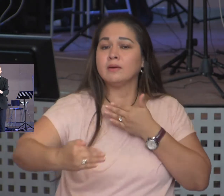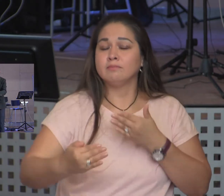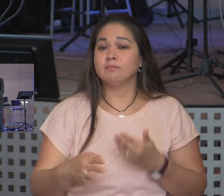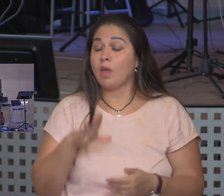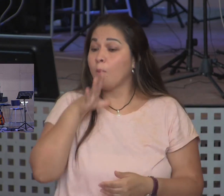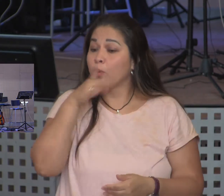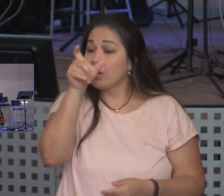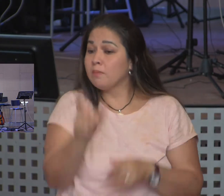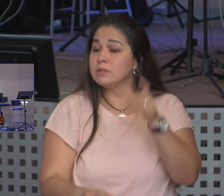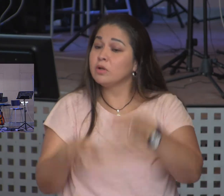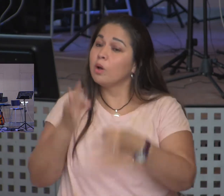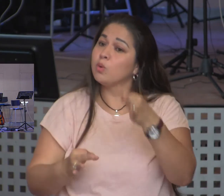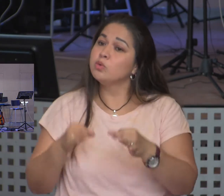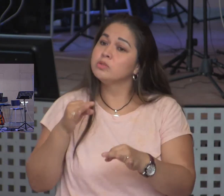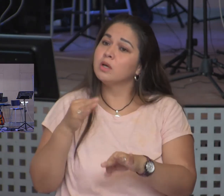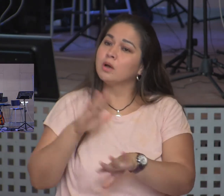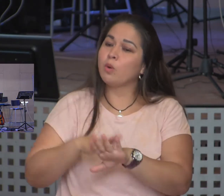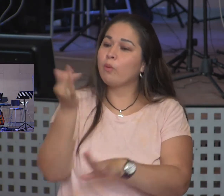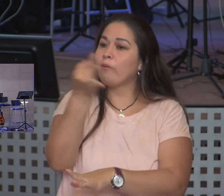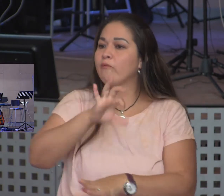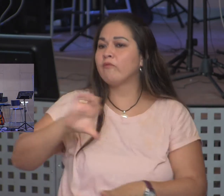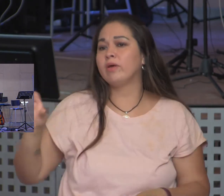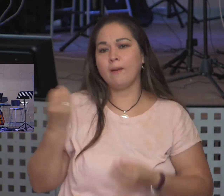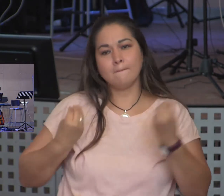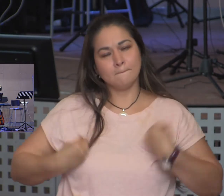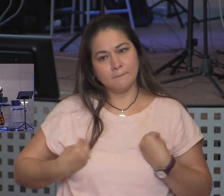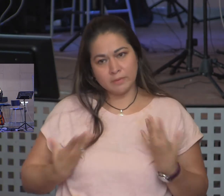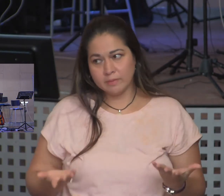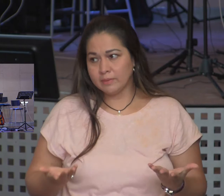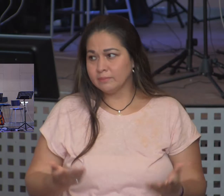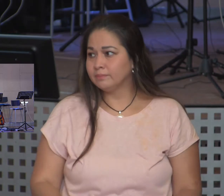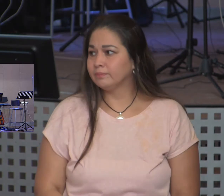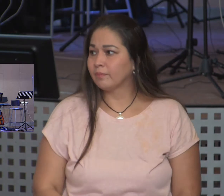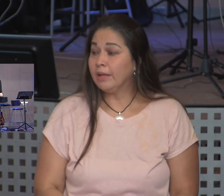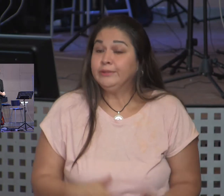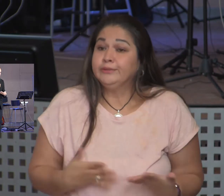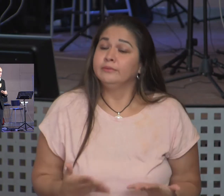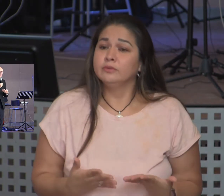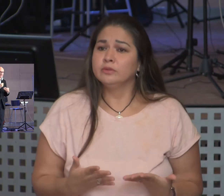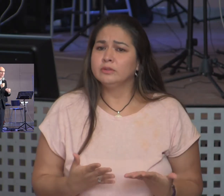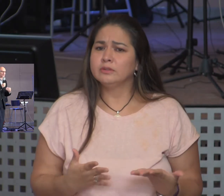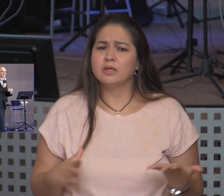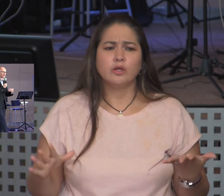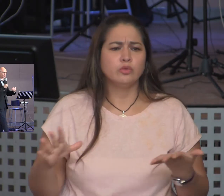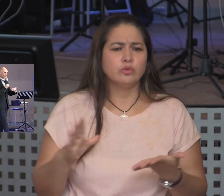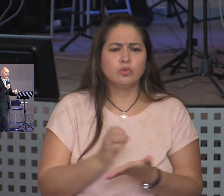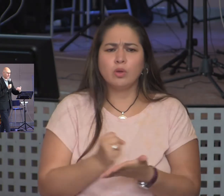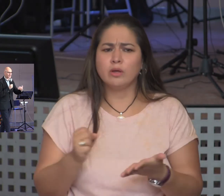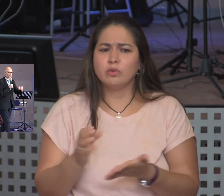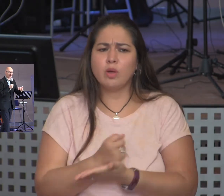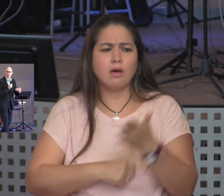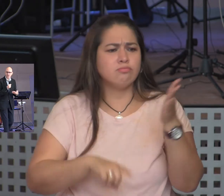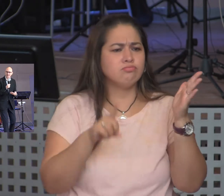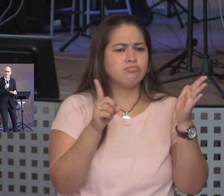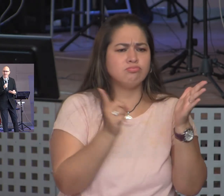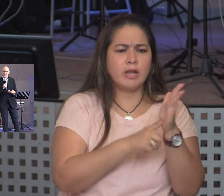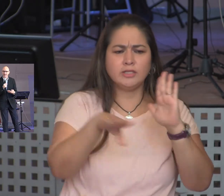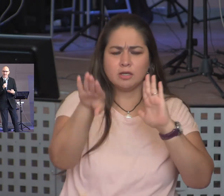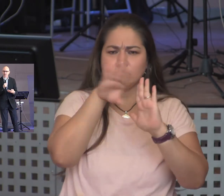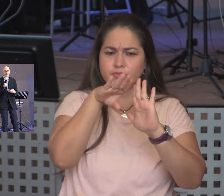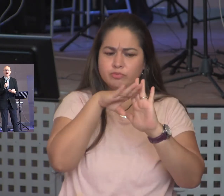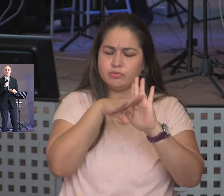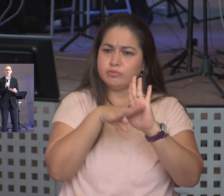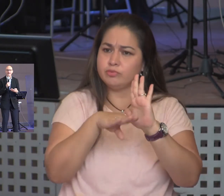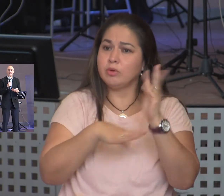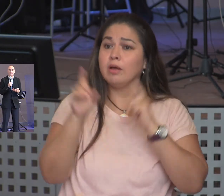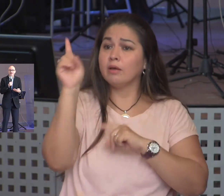fe vivirá. Todas las leyes que Dios les iba a dar es precisamente para que fuesen considerados justos, para vivir en justicia.